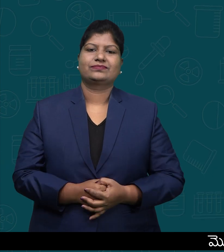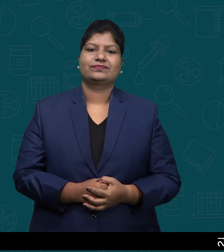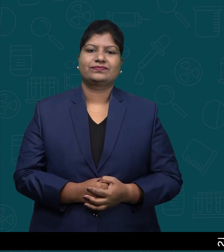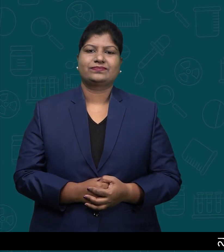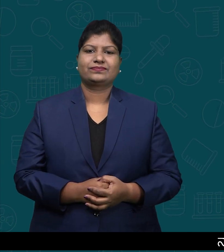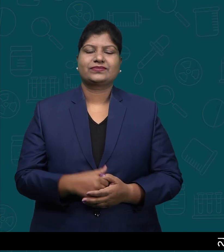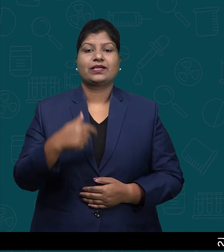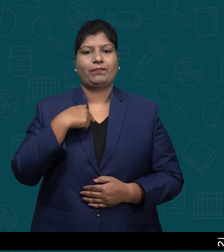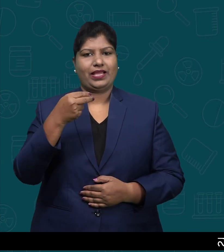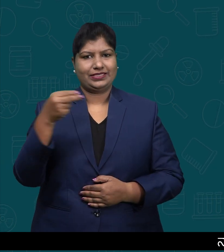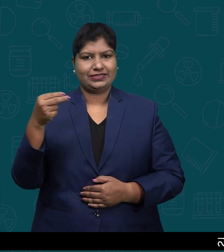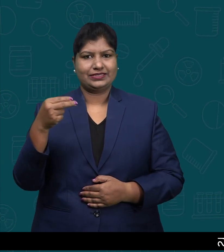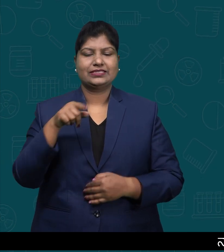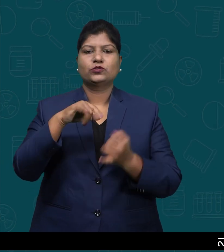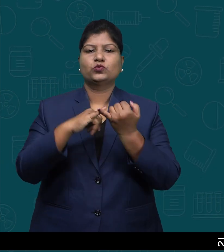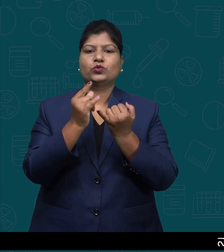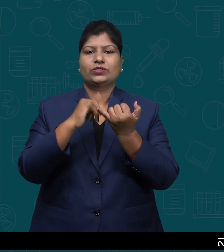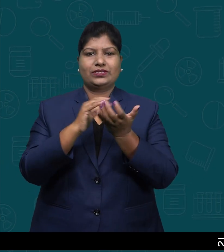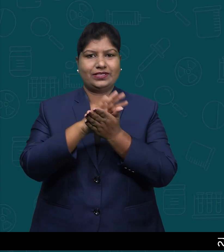నా పేరు బిందు.